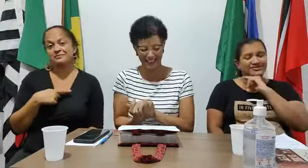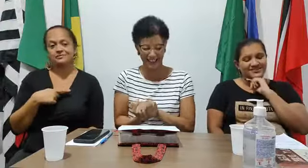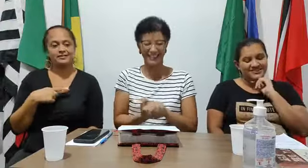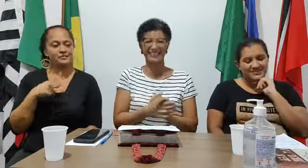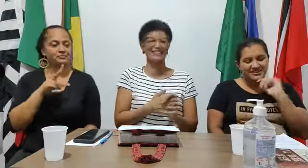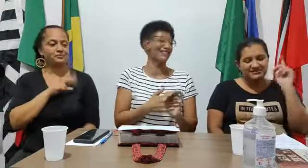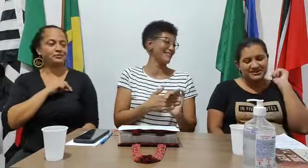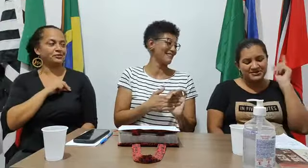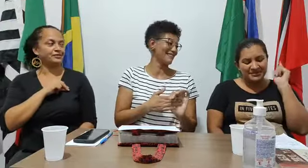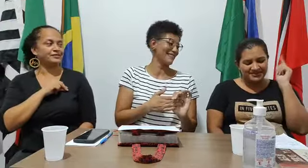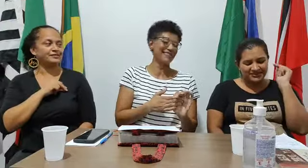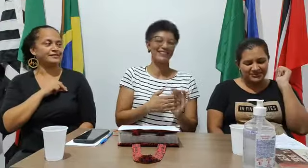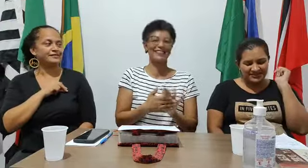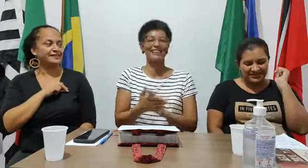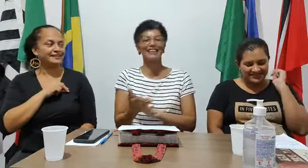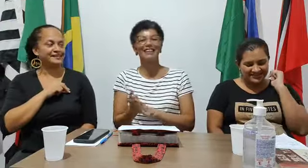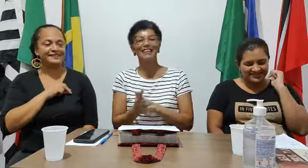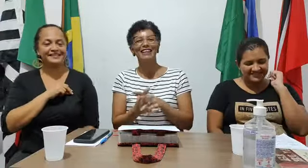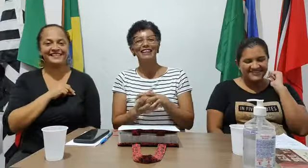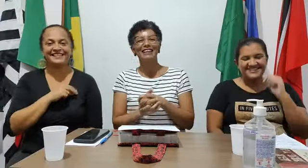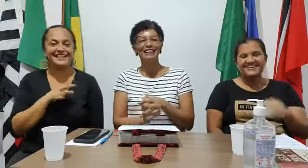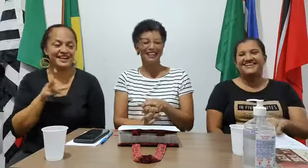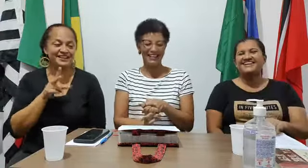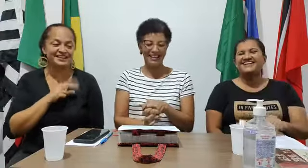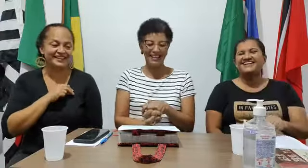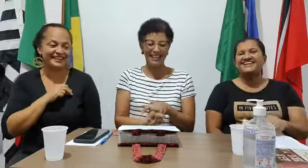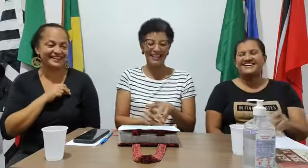ó. Dica para os maridos de casa.